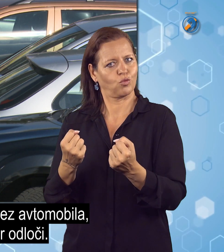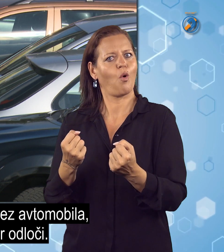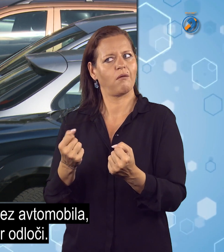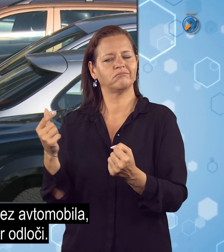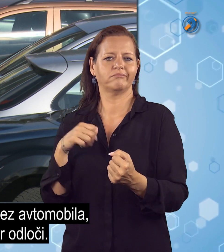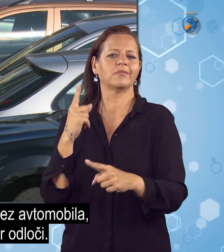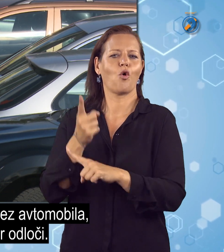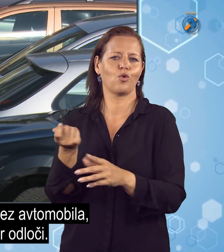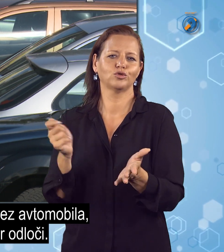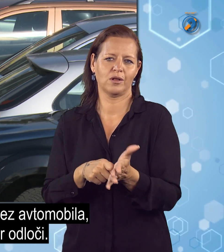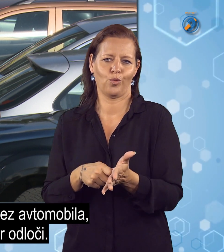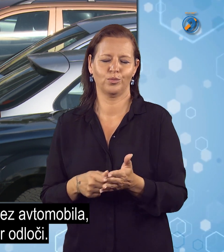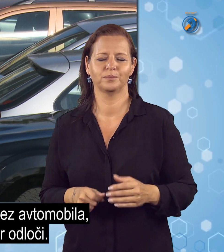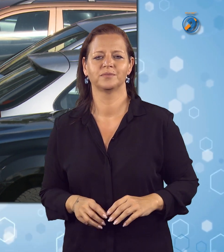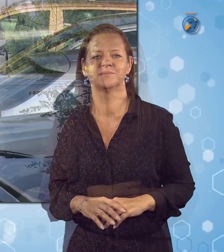odloči.